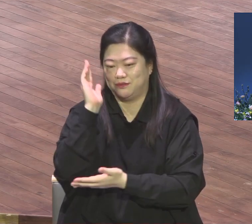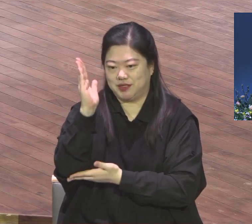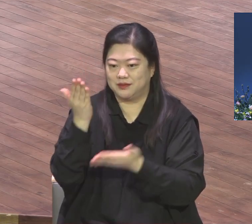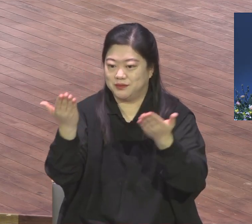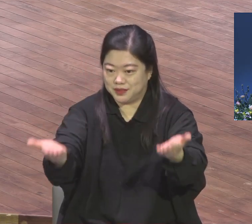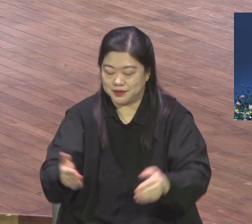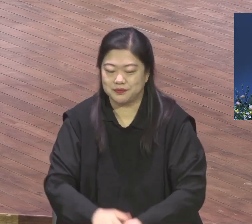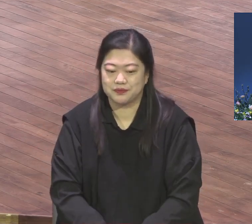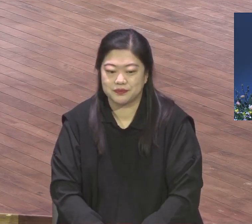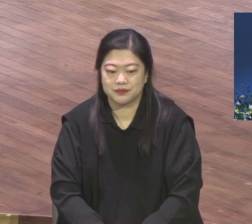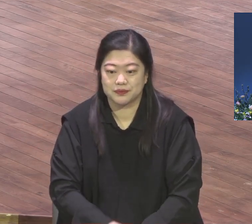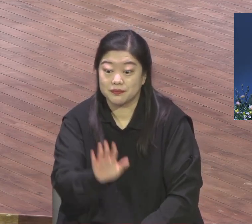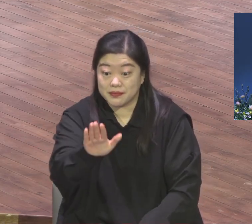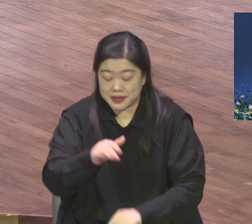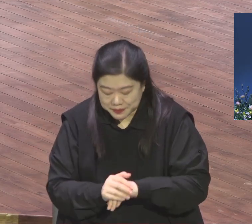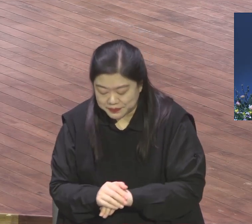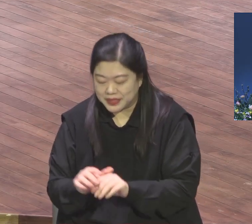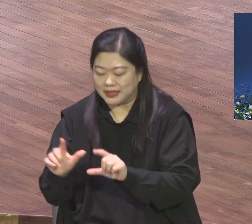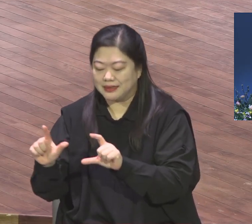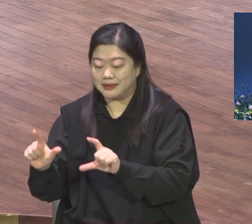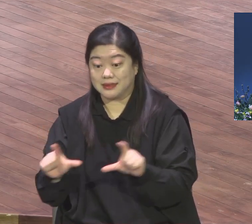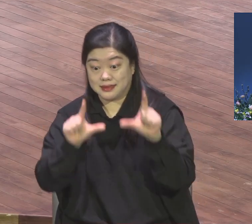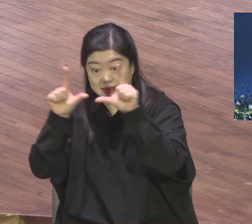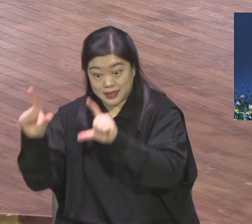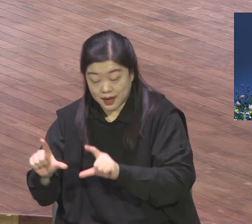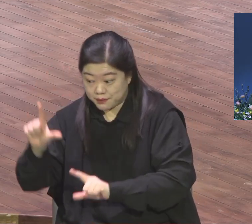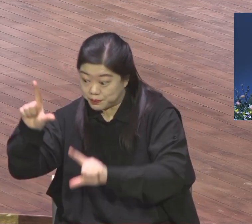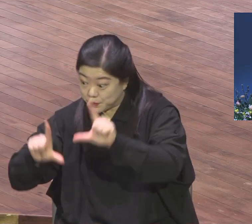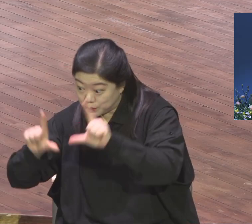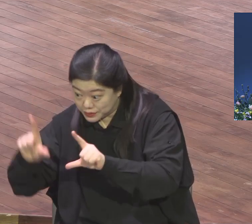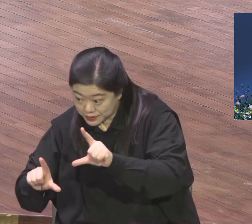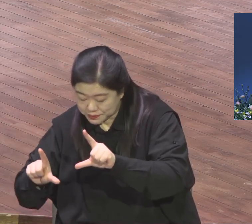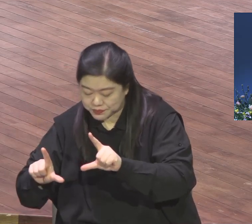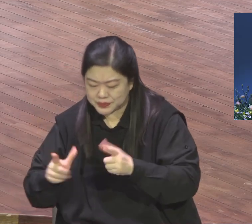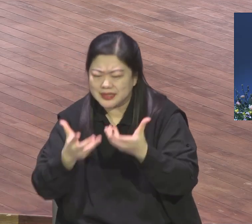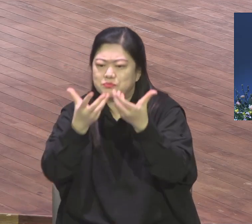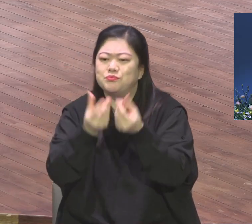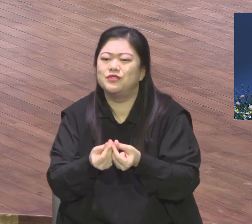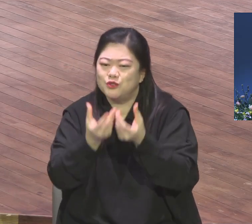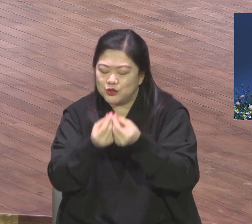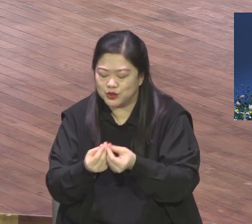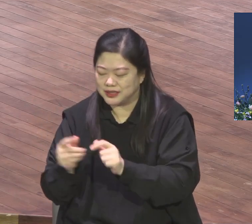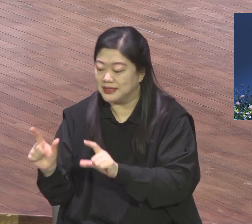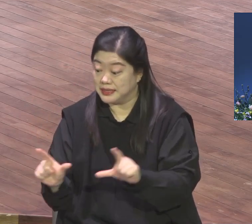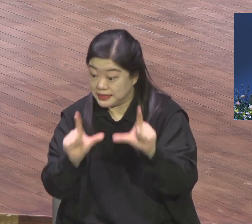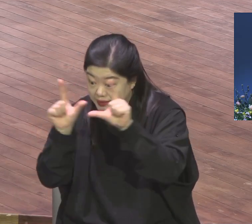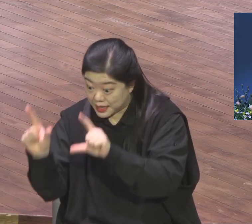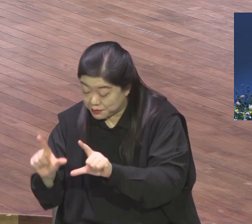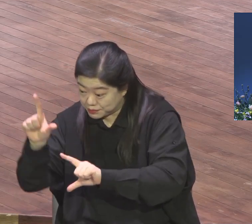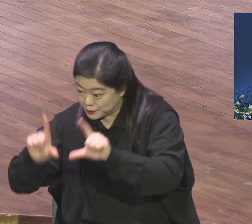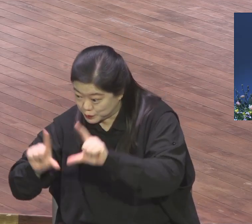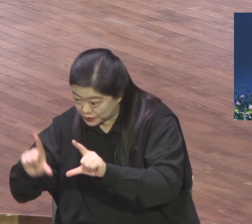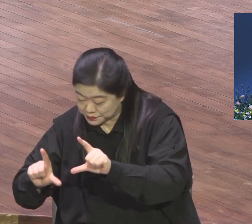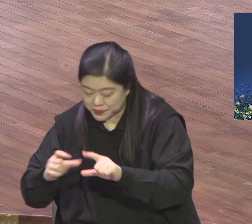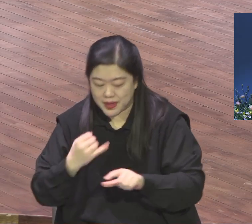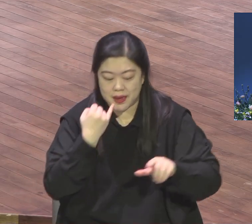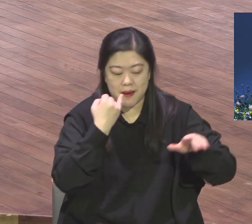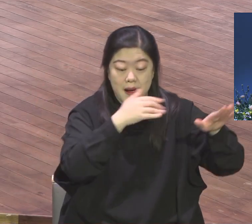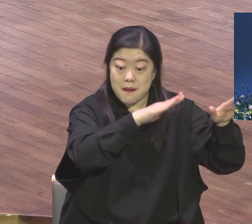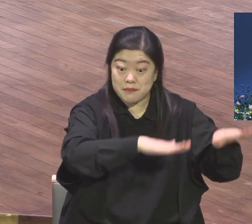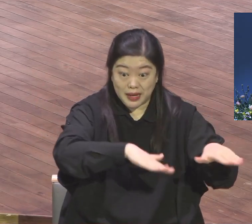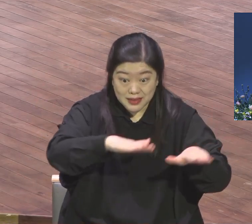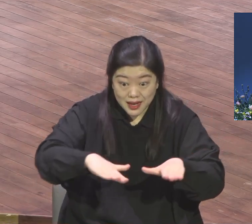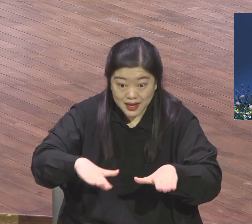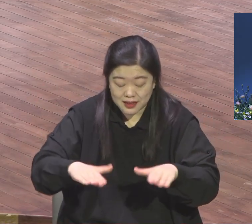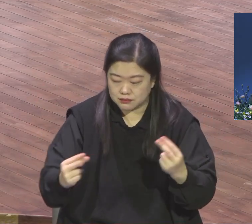마치 바다를 항해하는 것처럼 그렇게 비유를 하지요. 그래서 우리 제가 추리할